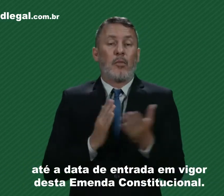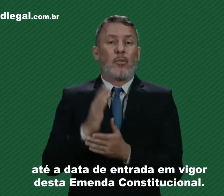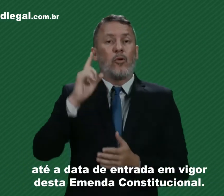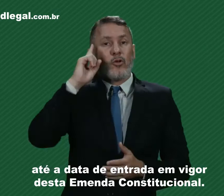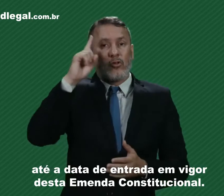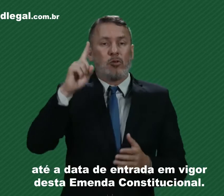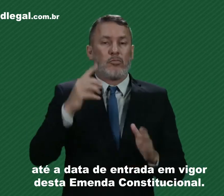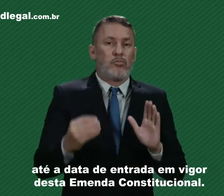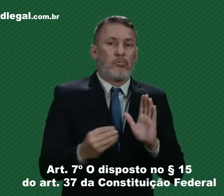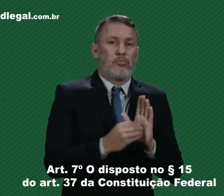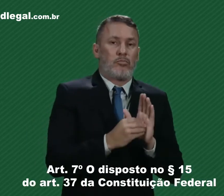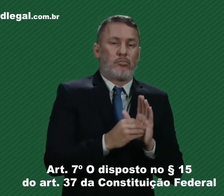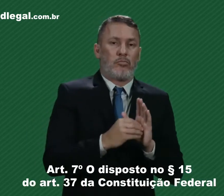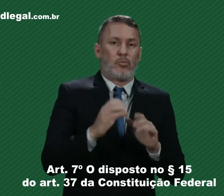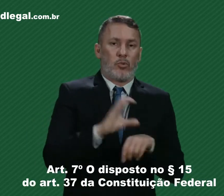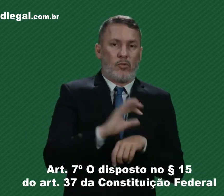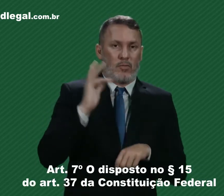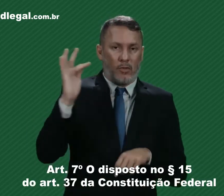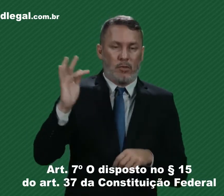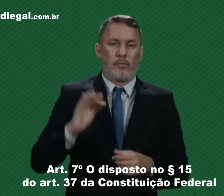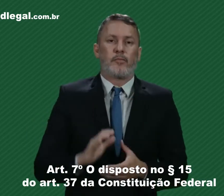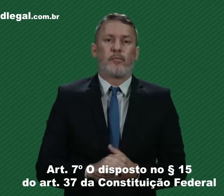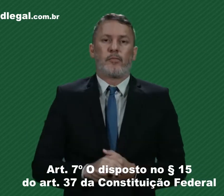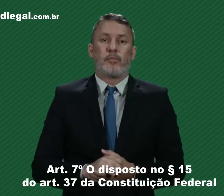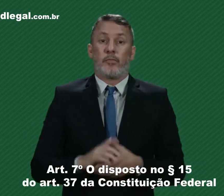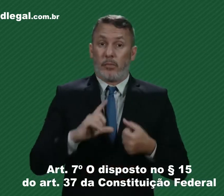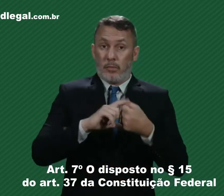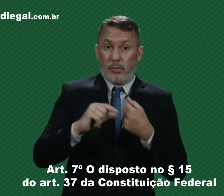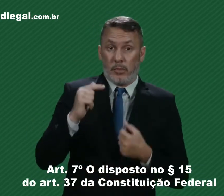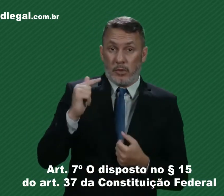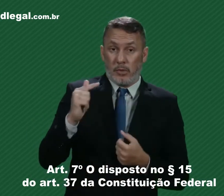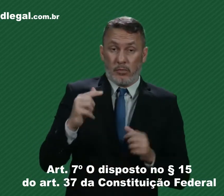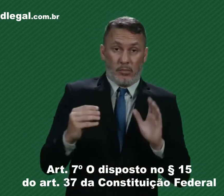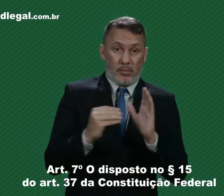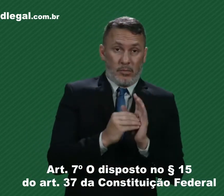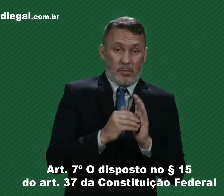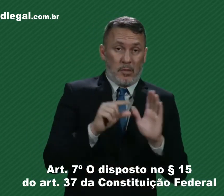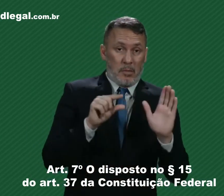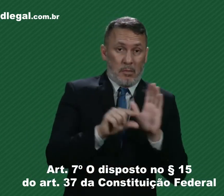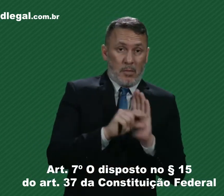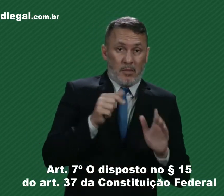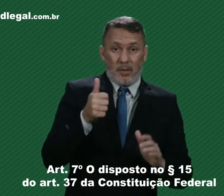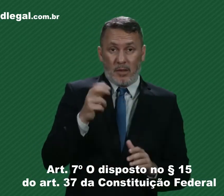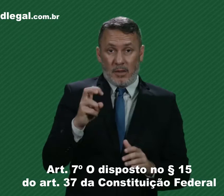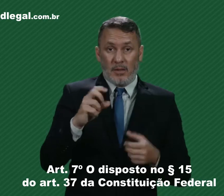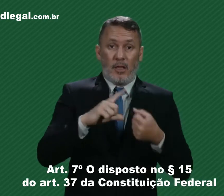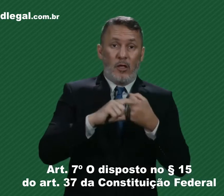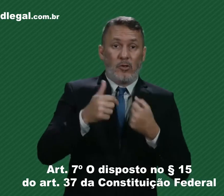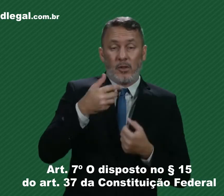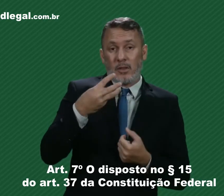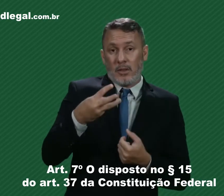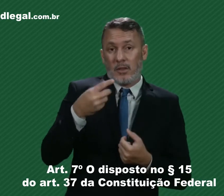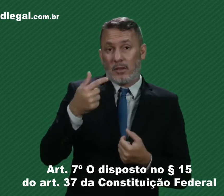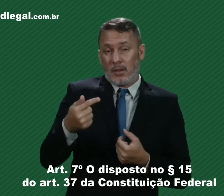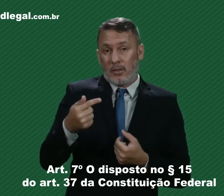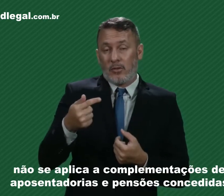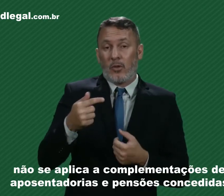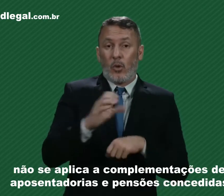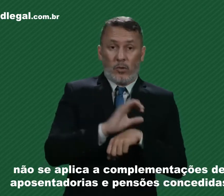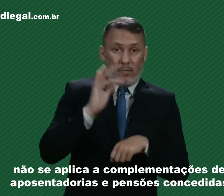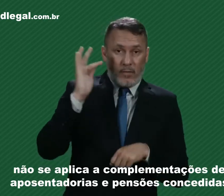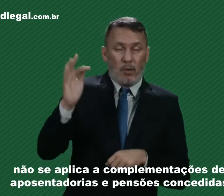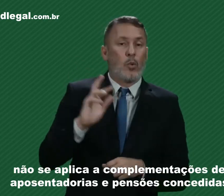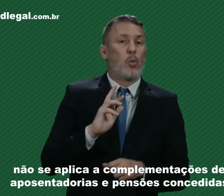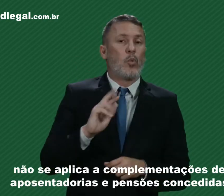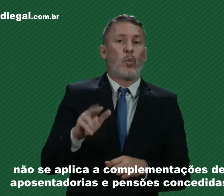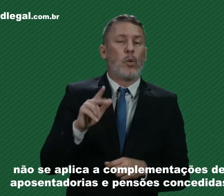emenda constitucional. Artigo 7º. O disposto no parágrafo 15 do artigo 37 da Constituição Federal não